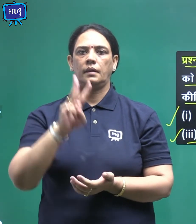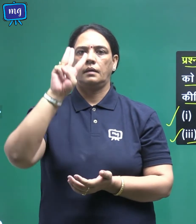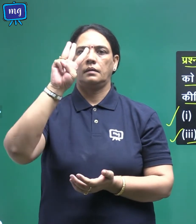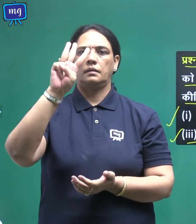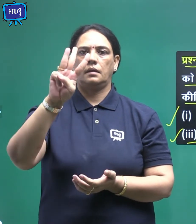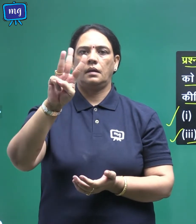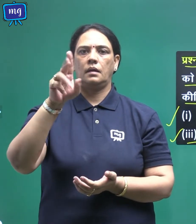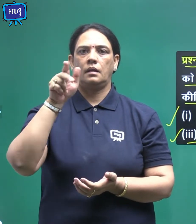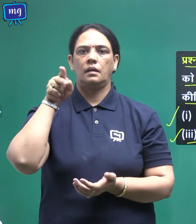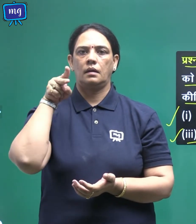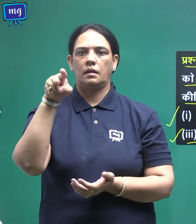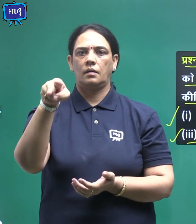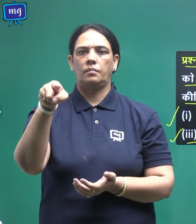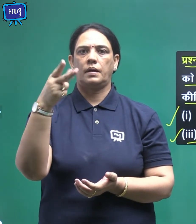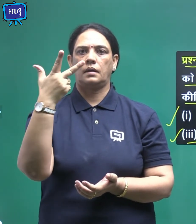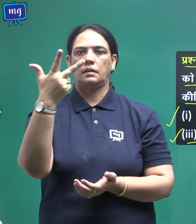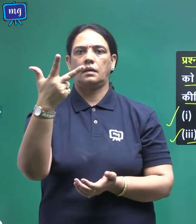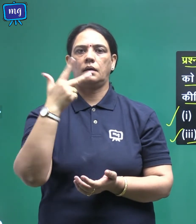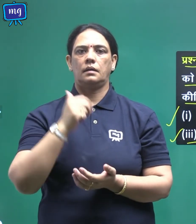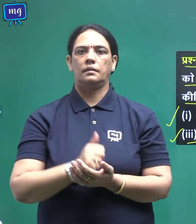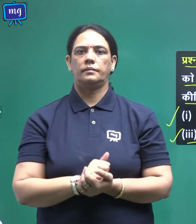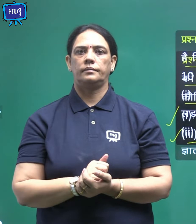3:8,